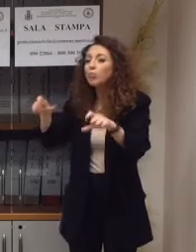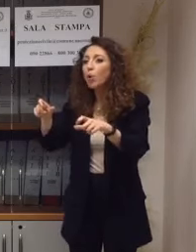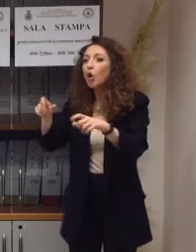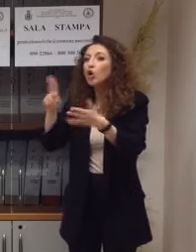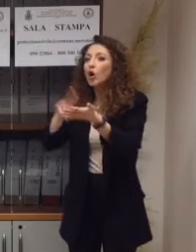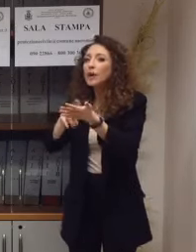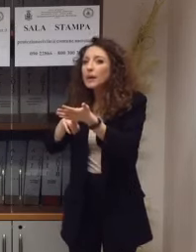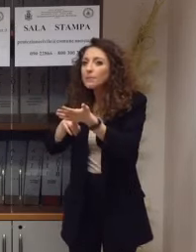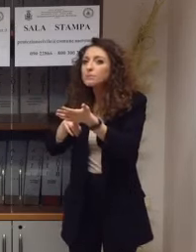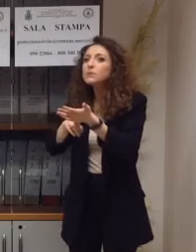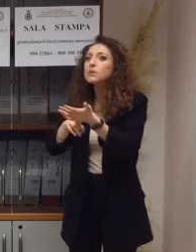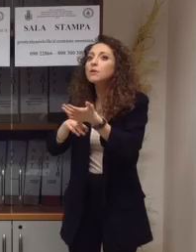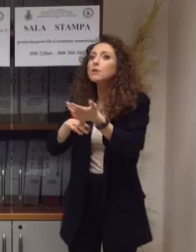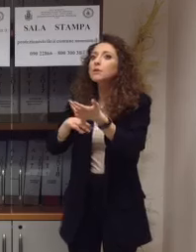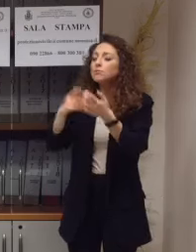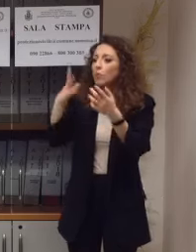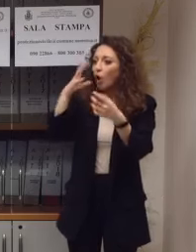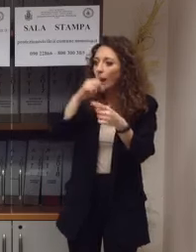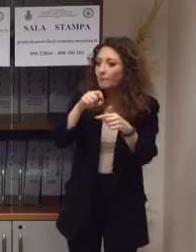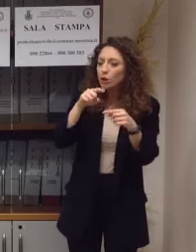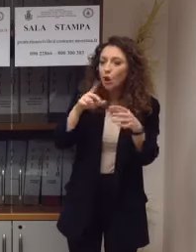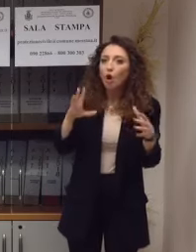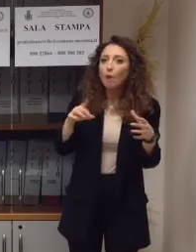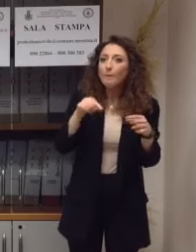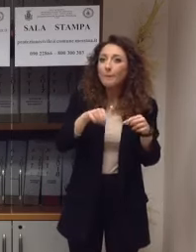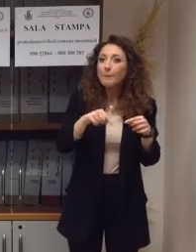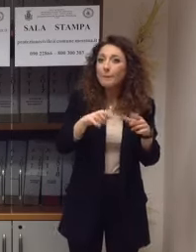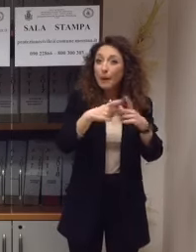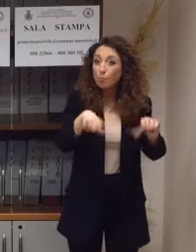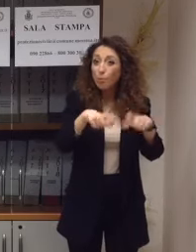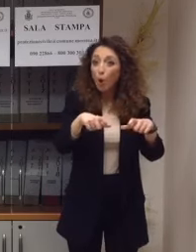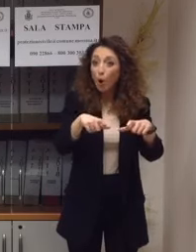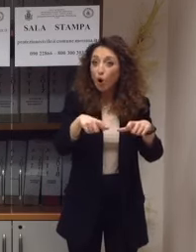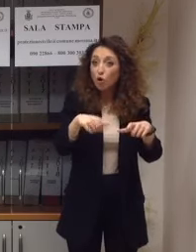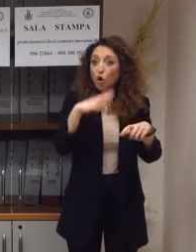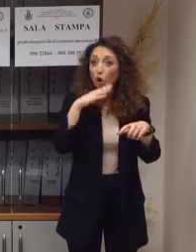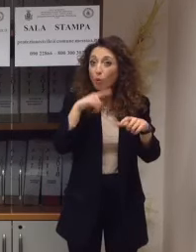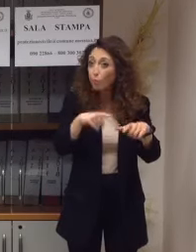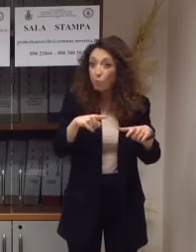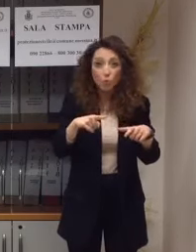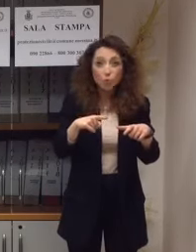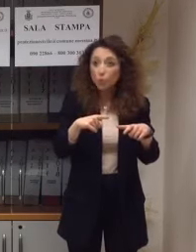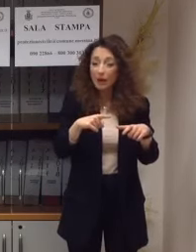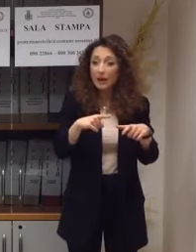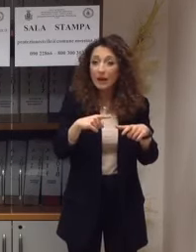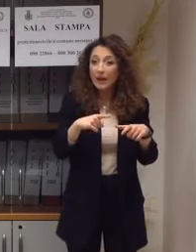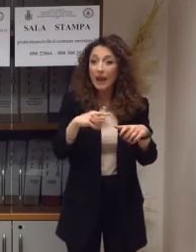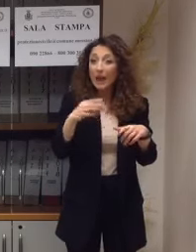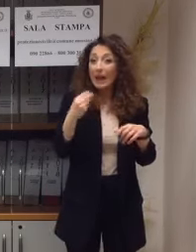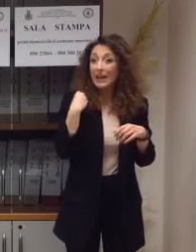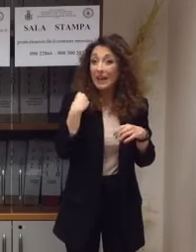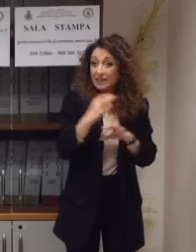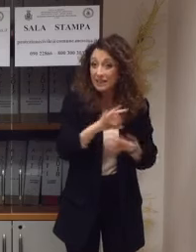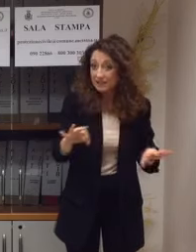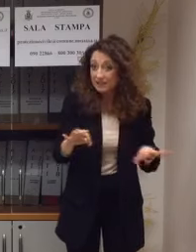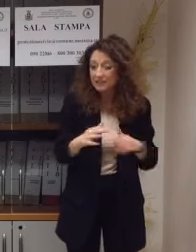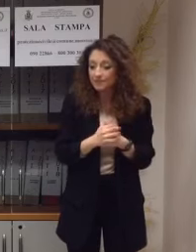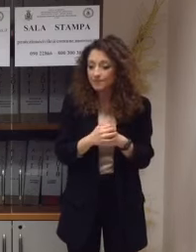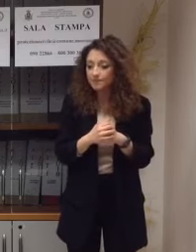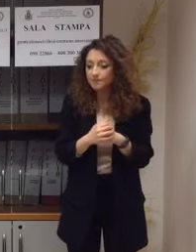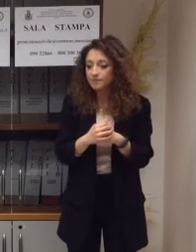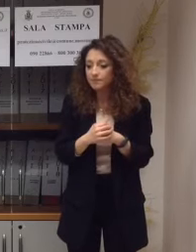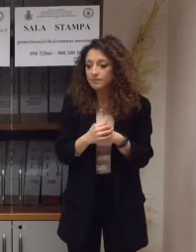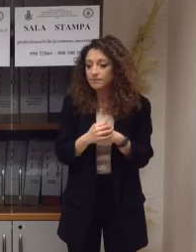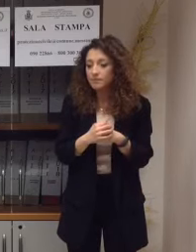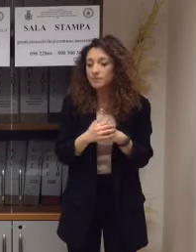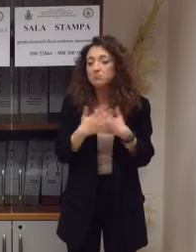Family Card. Lo Stato, invece di dare un aiuto, dice che devo andare in banca a chiedere un nuovo